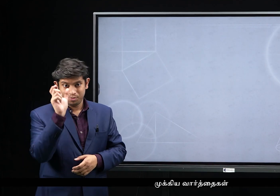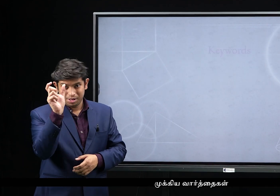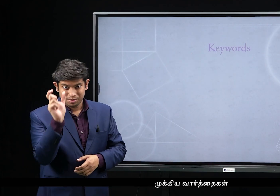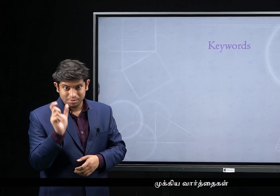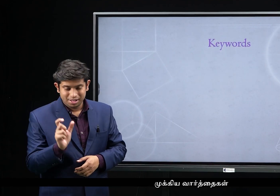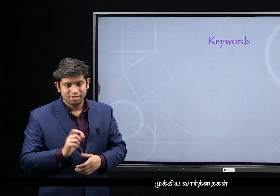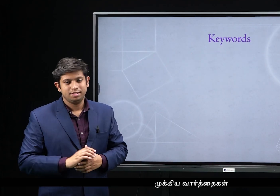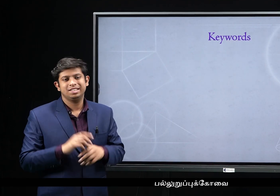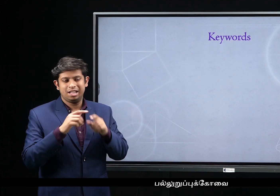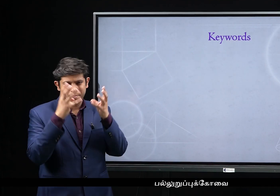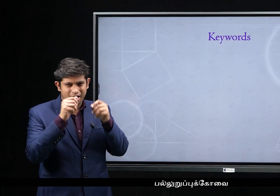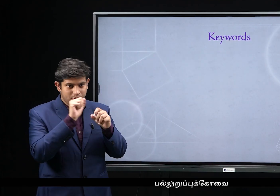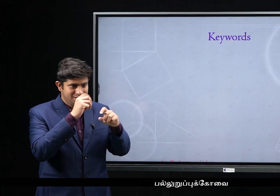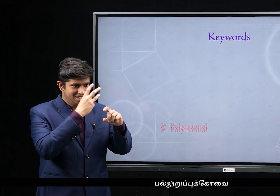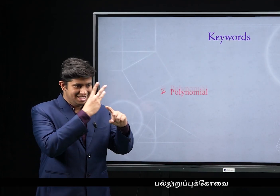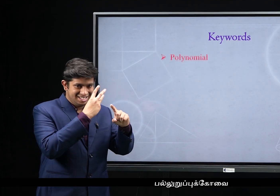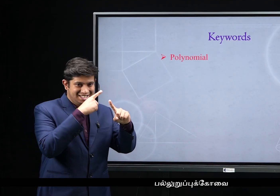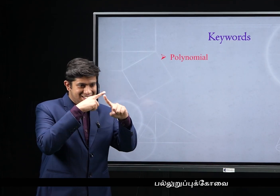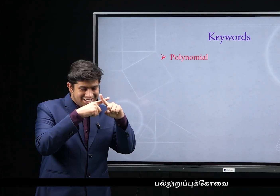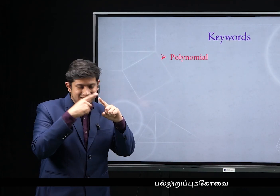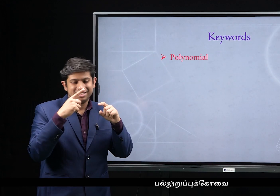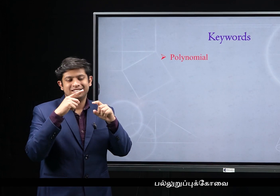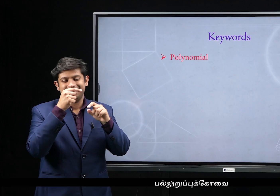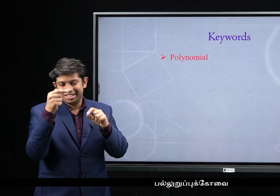முக்கிய வார்த்தைகள்: பல்லுறுப்புக்கோவை,